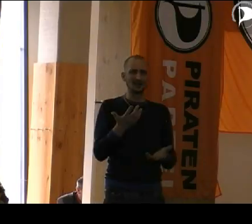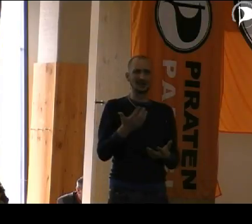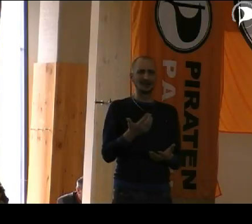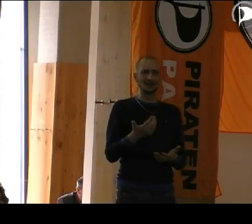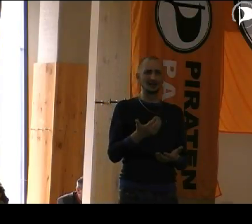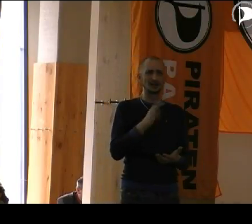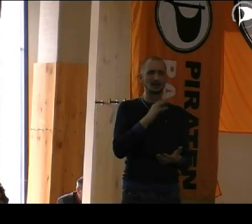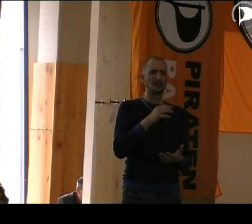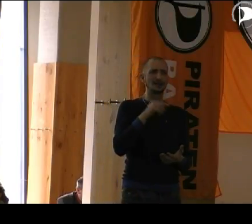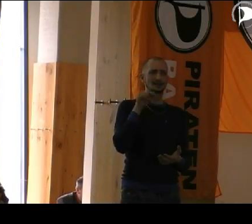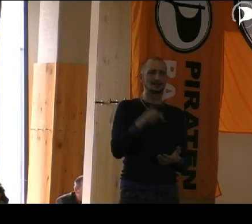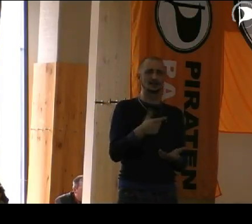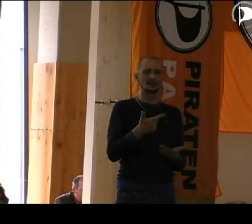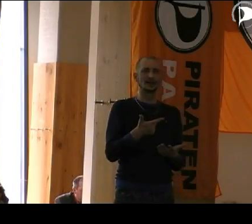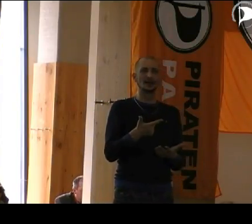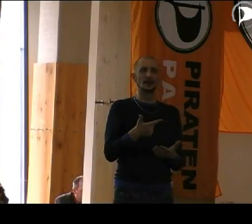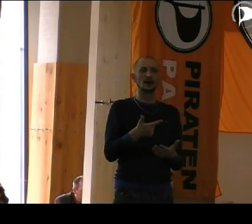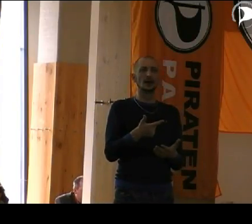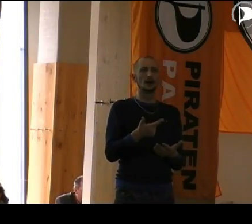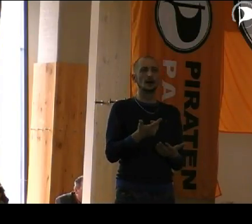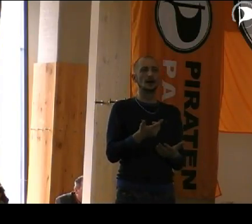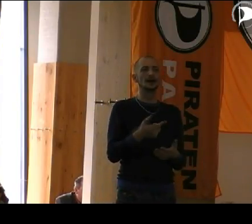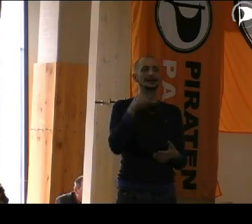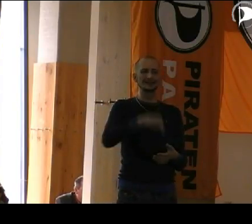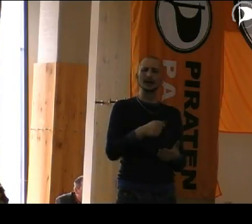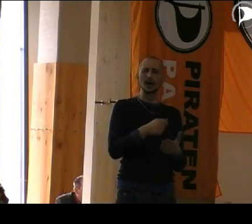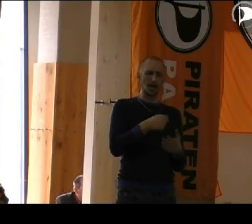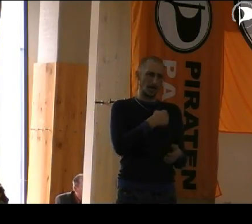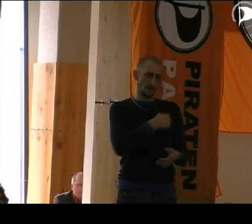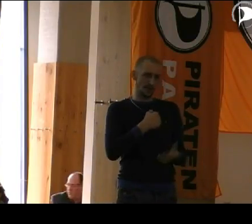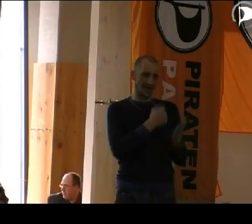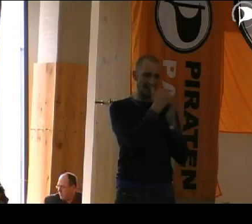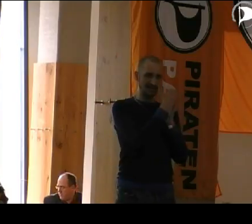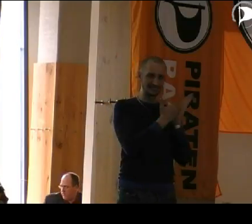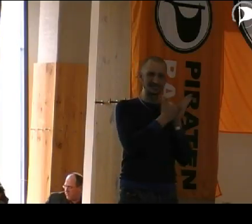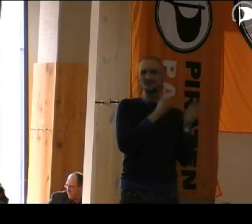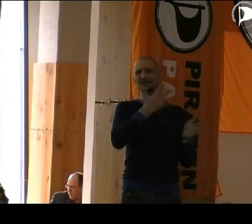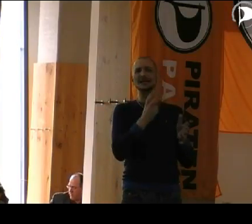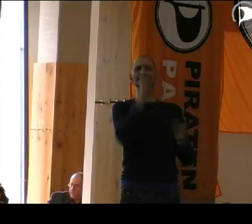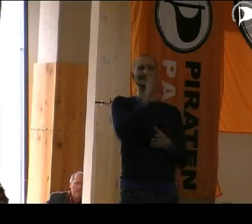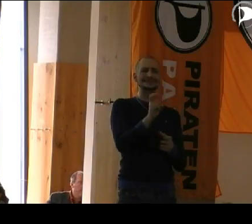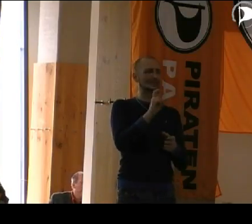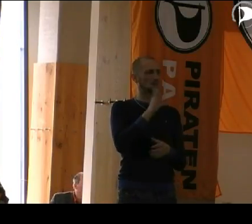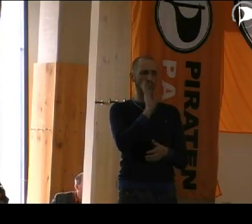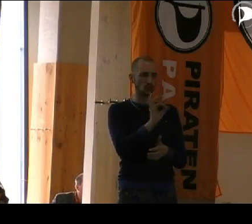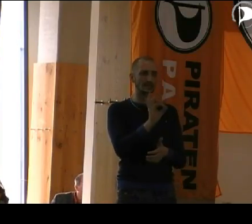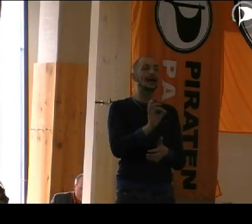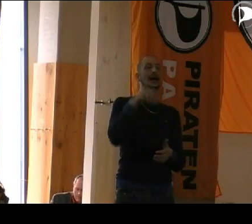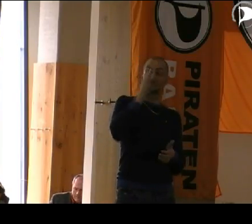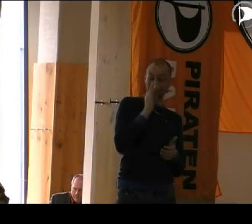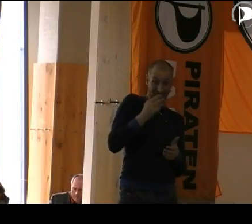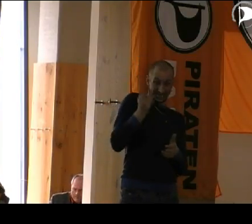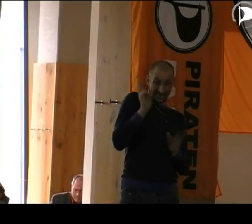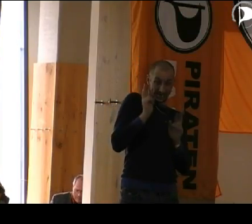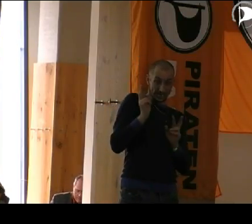habe das auch mitbekommen mit dem parteiengesetz ist da vielleicht und wenn ich das richtig verstanden habe ist dass man